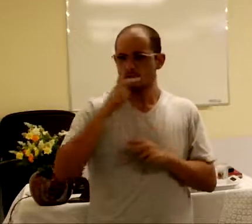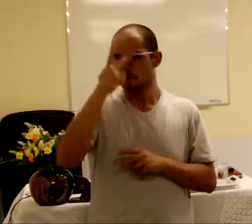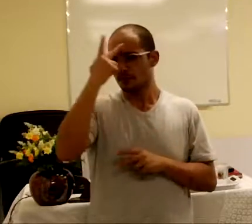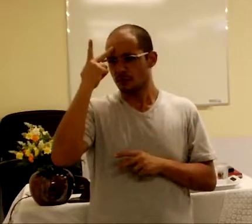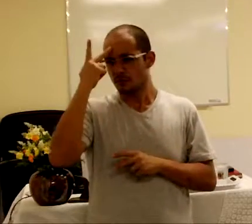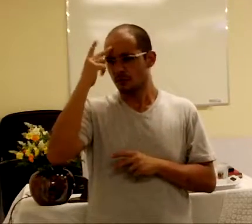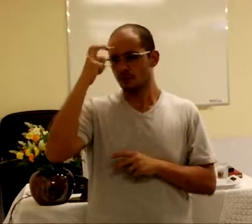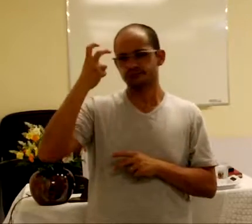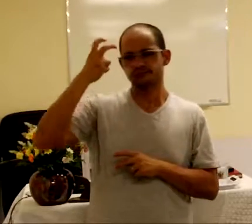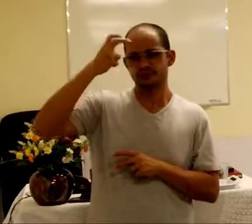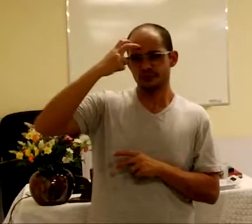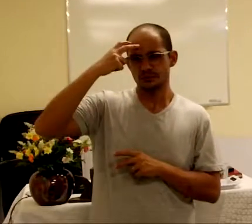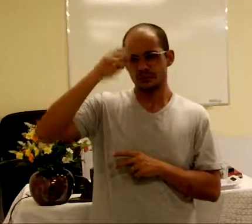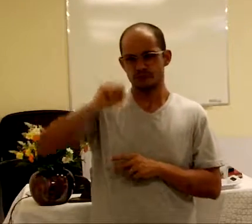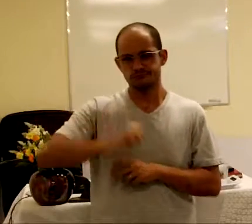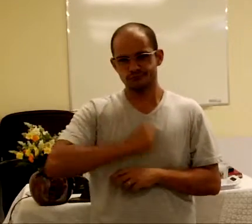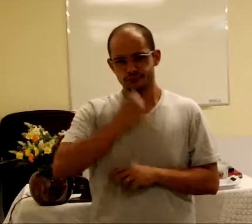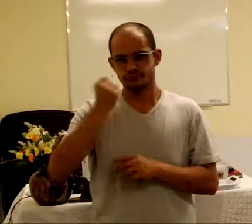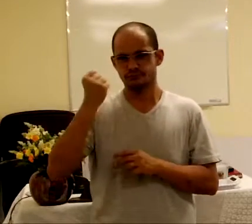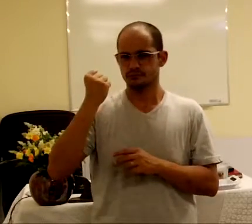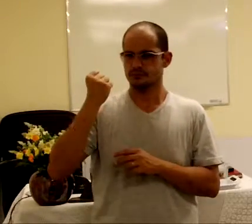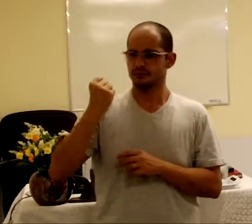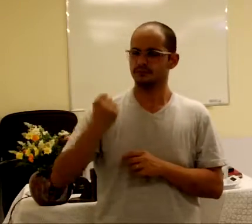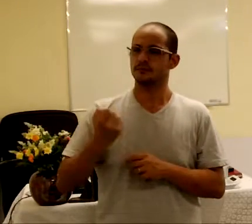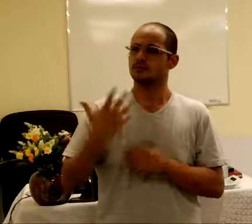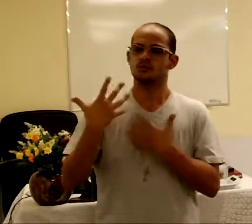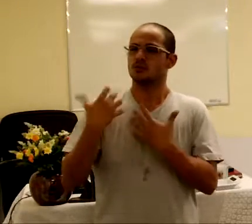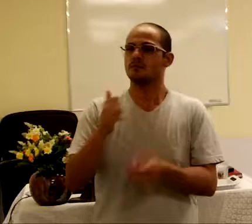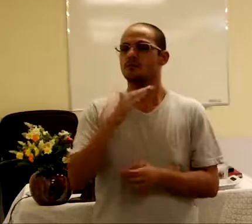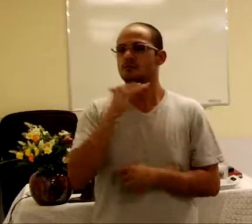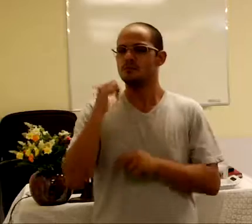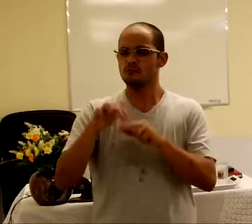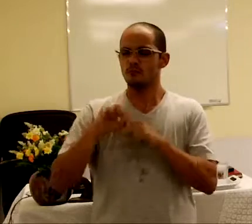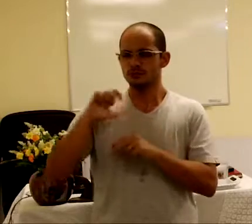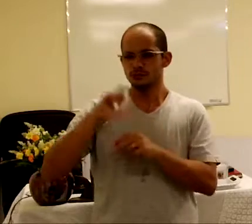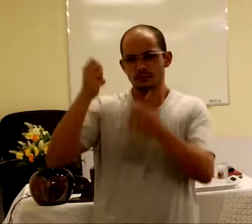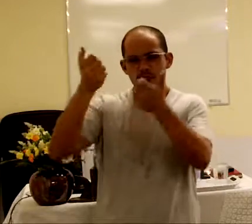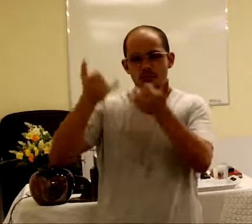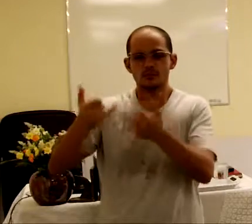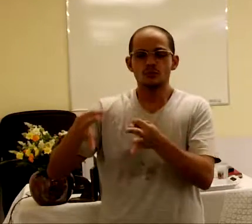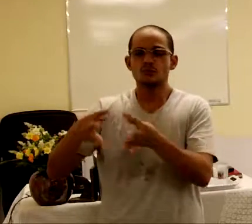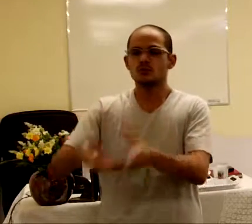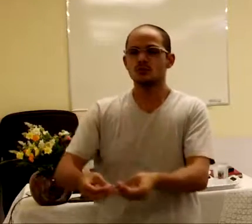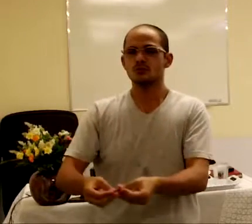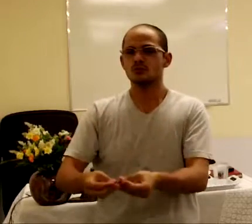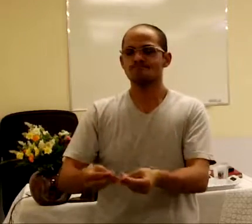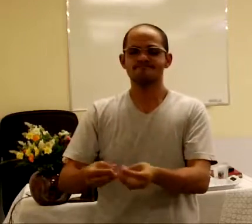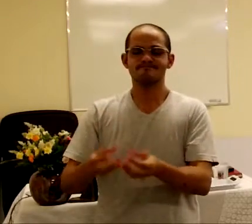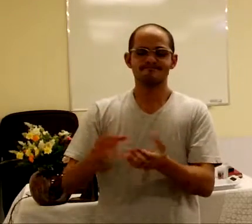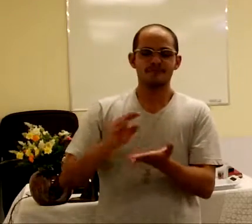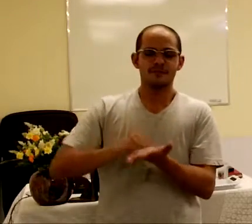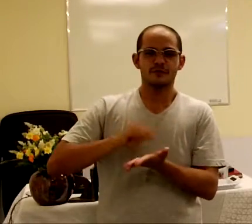extremamente decepcionados, revoltados, indignados, porque eles tinham a explicação de tudo e descobrem que não é bem